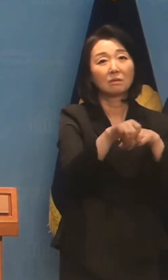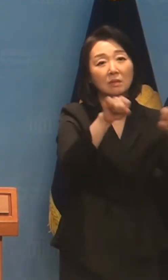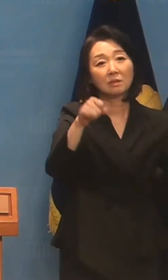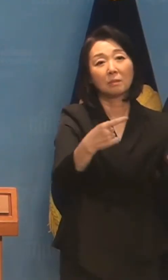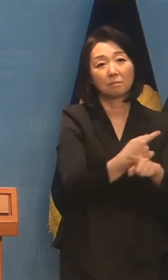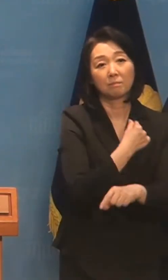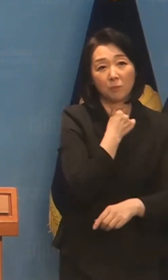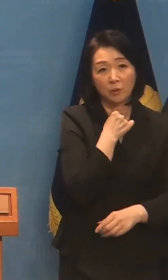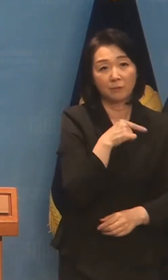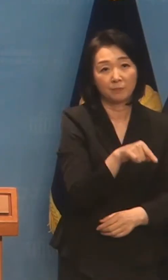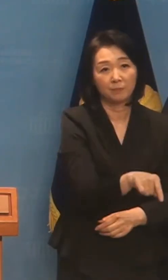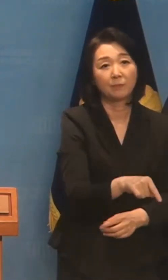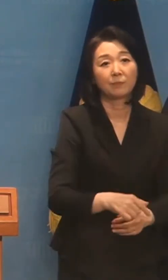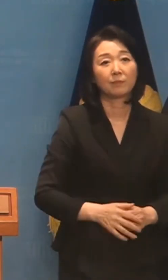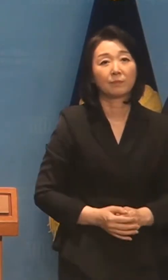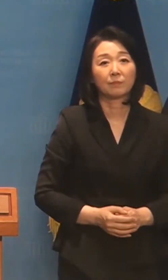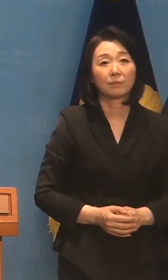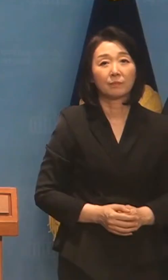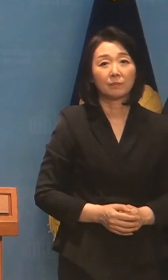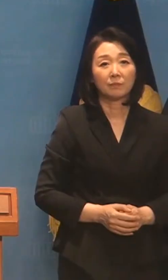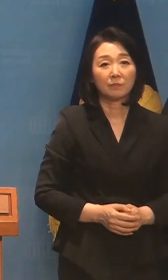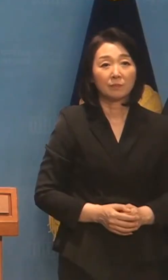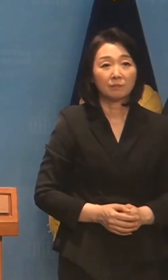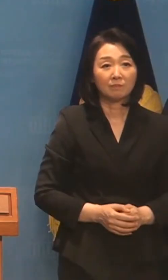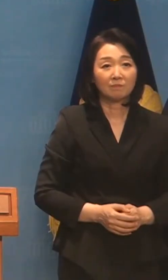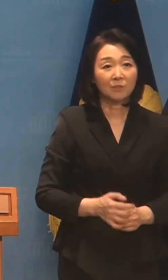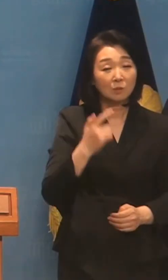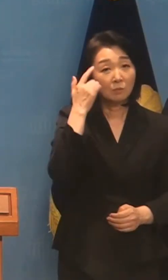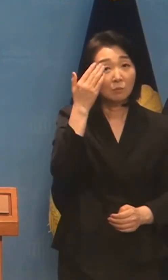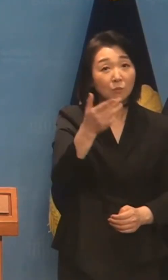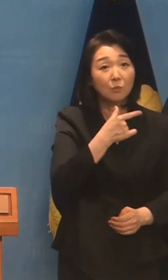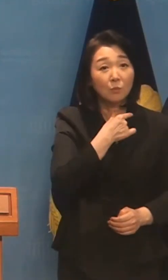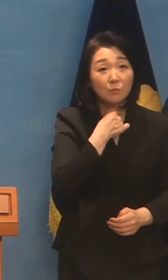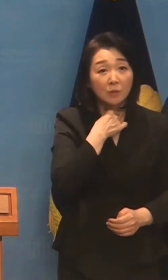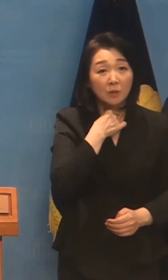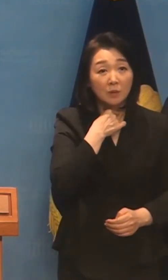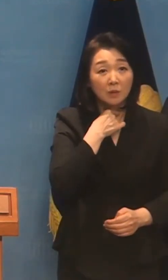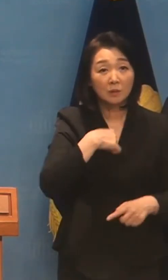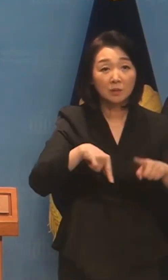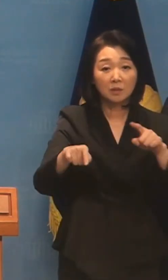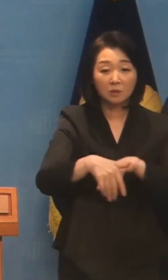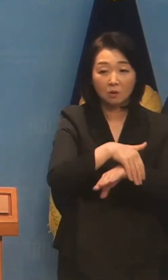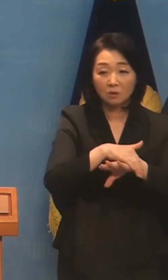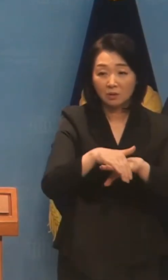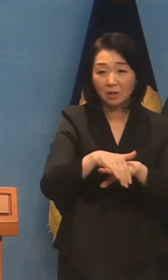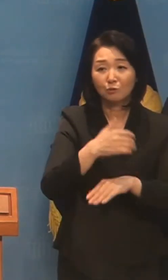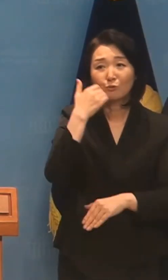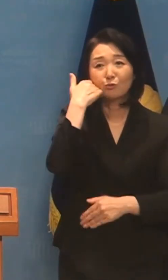전환하겠다는 것입니다. 그러나 묻고 싶습니다. 이 정책이 누구를 위한 것입니까?